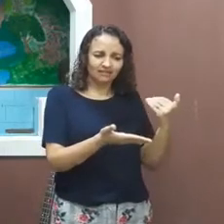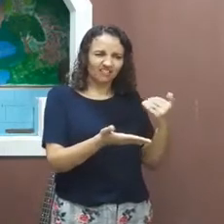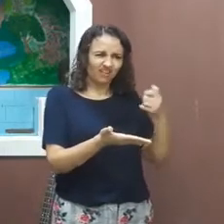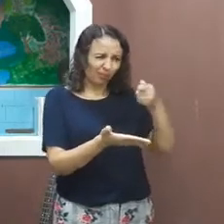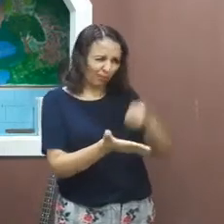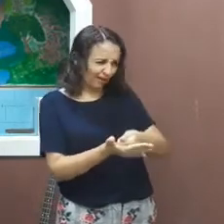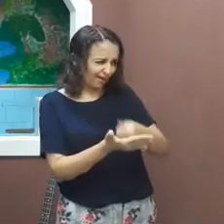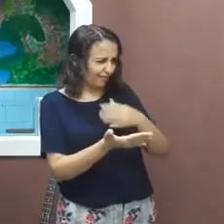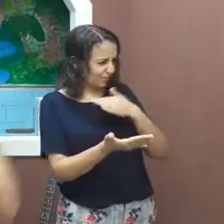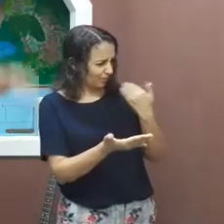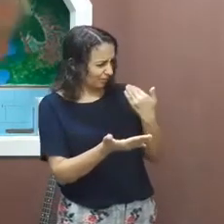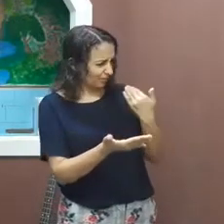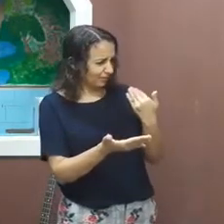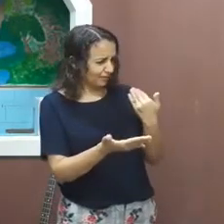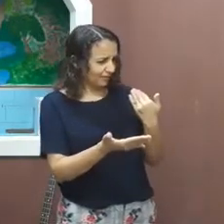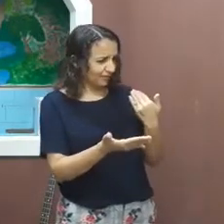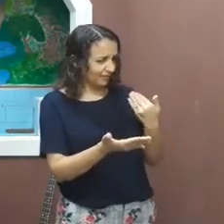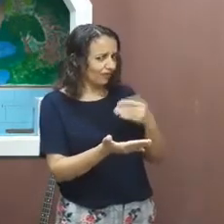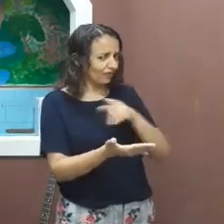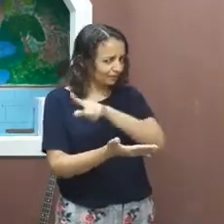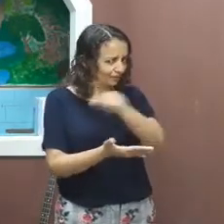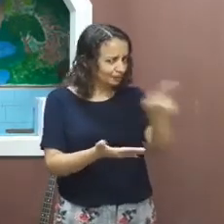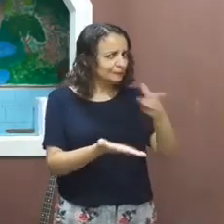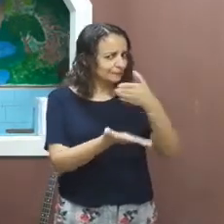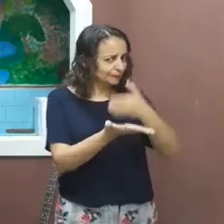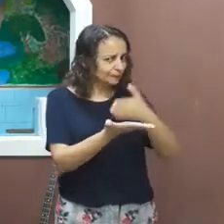Verdade. Quem aí não tem o seu plano funerário?